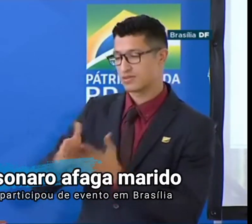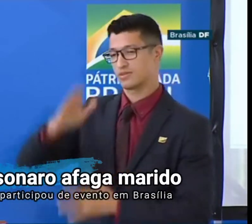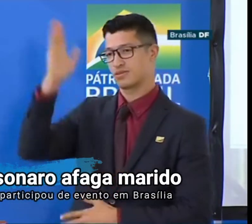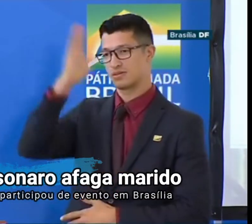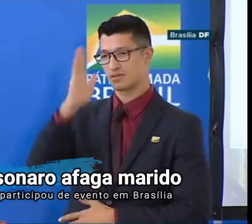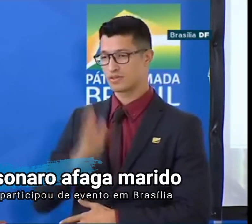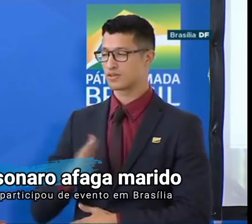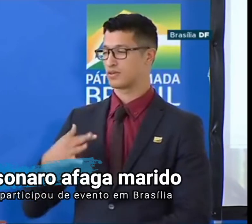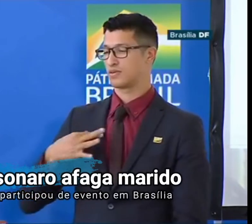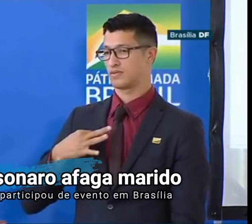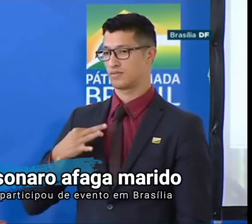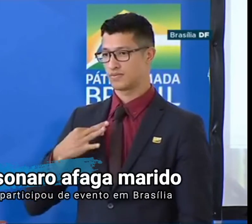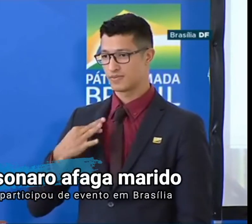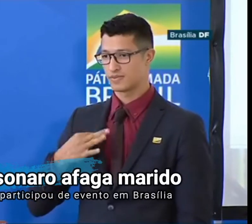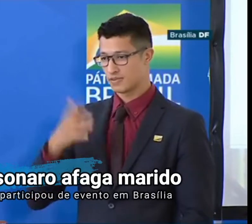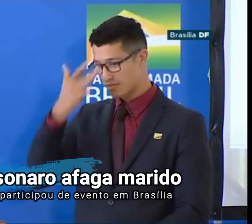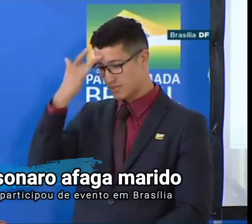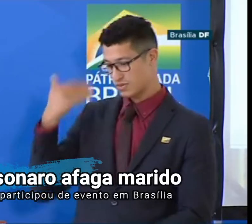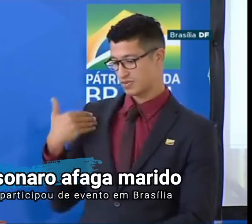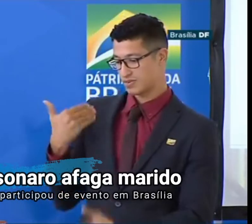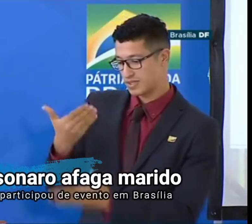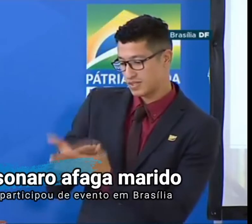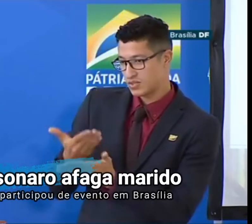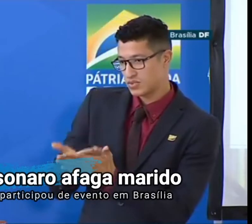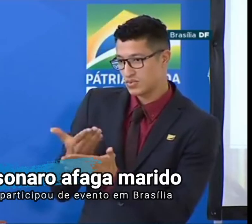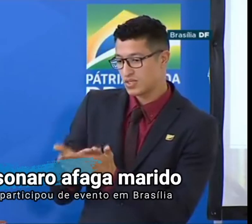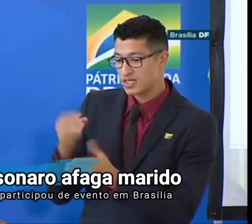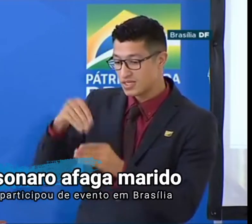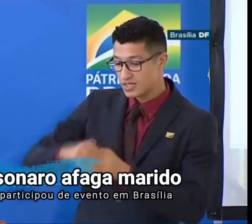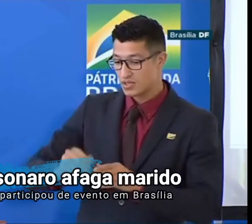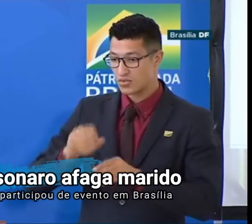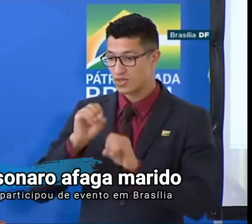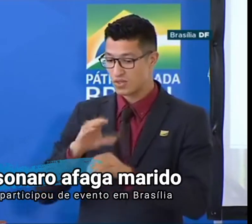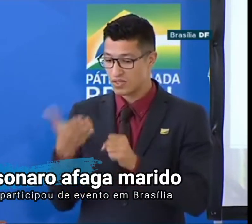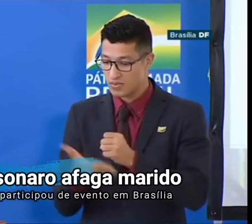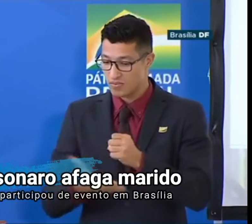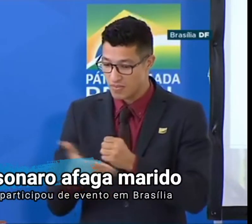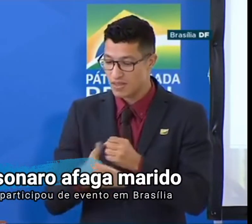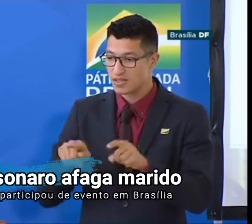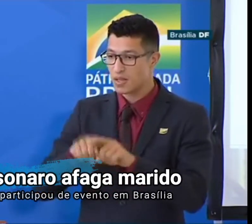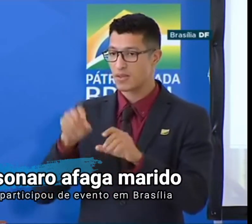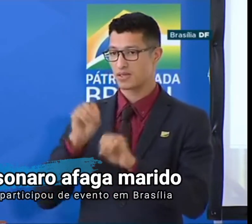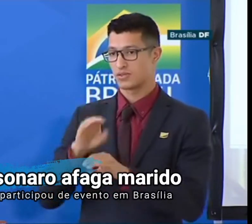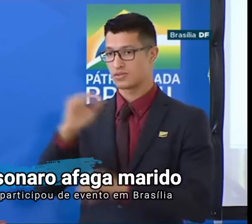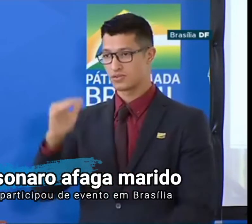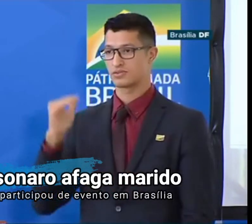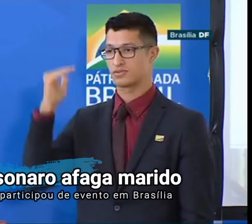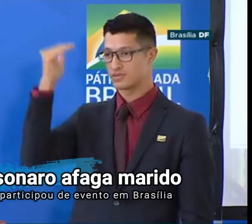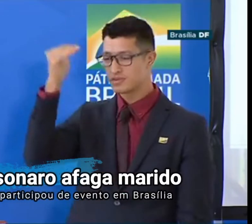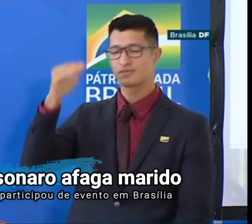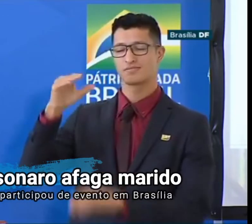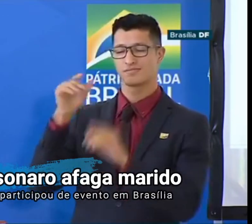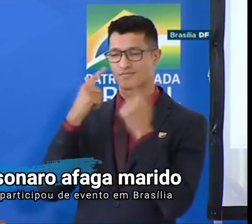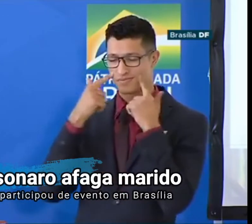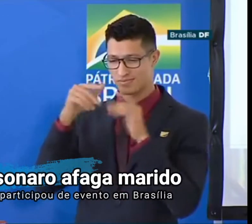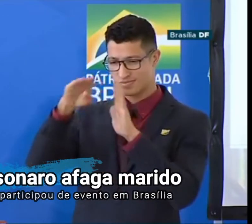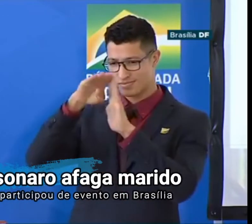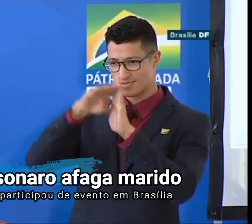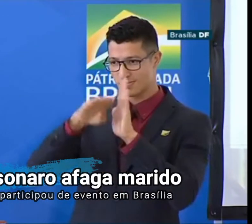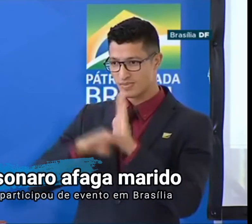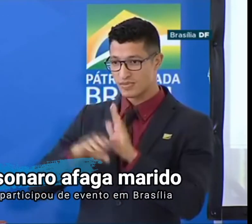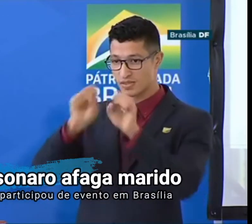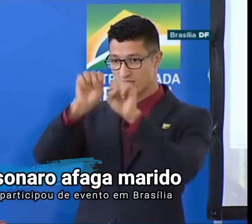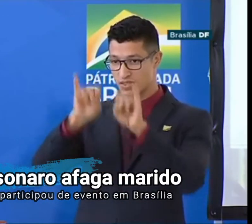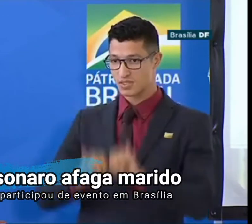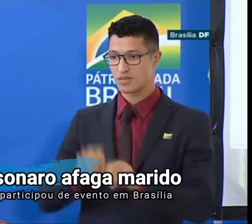nacionais para o voluntariado de estudantes no âmbito da educação básica e educação superior, a serem observadas pelos sistemas